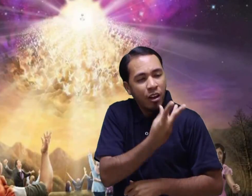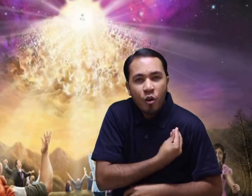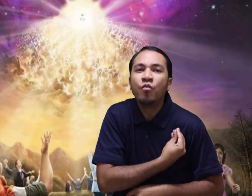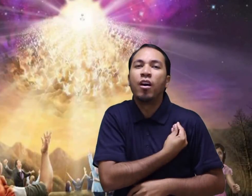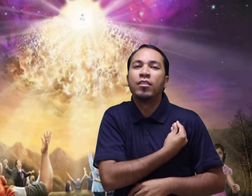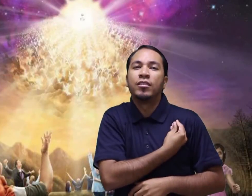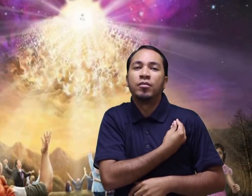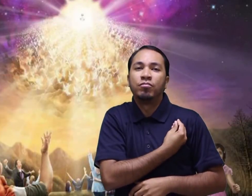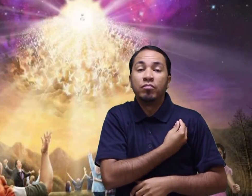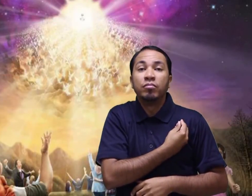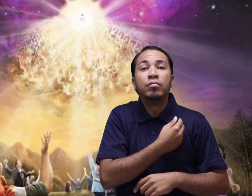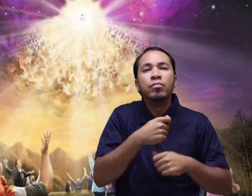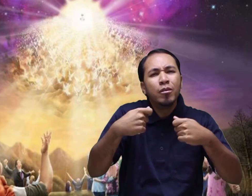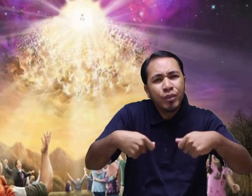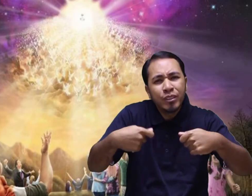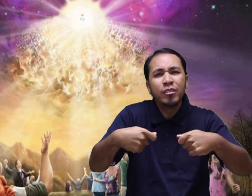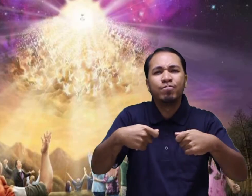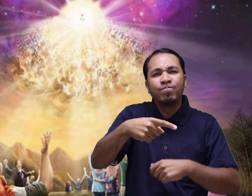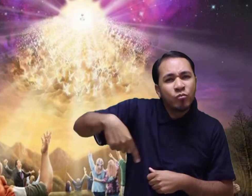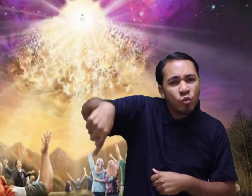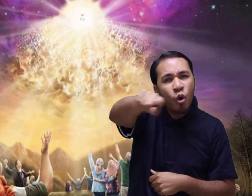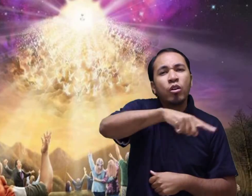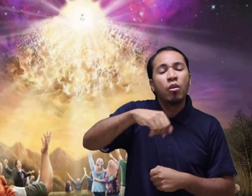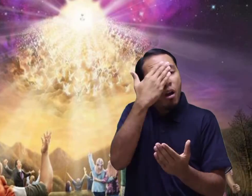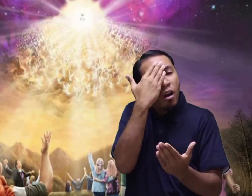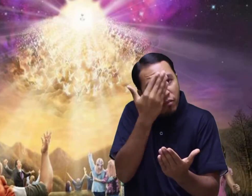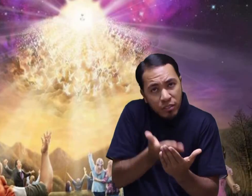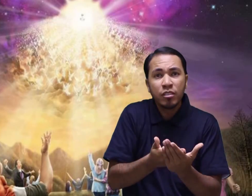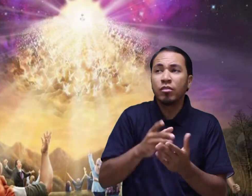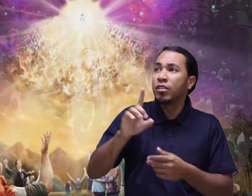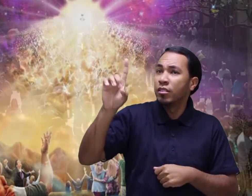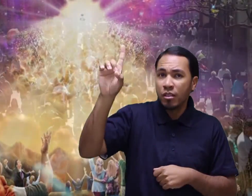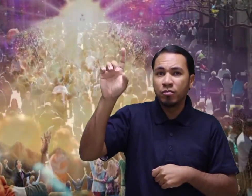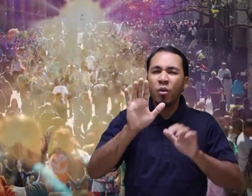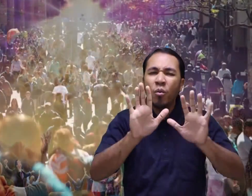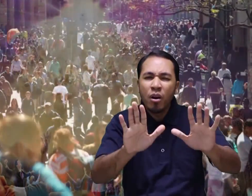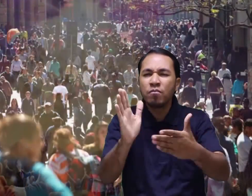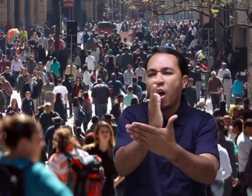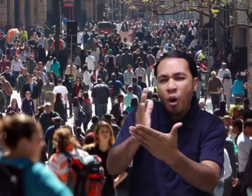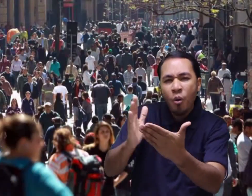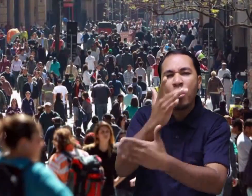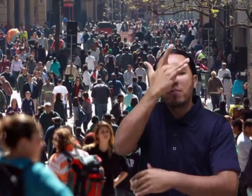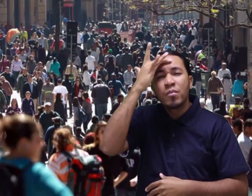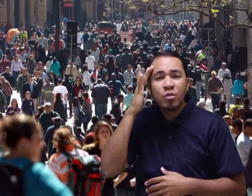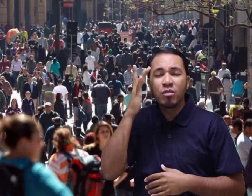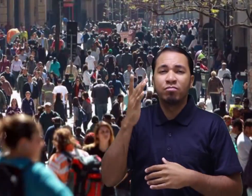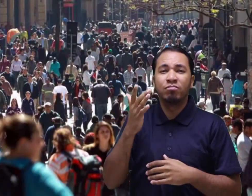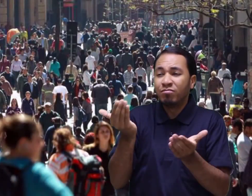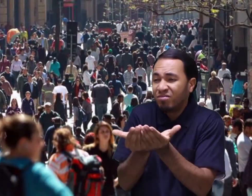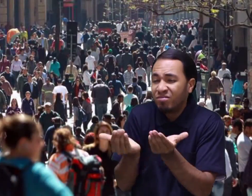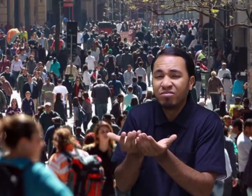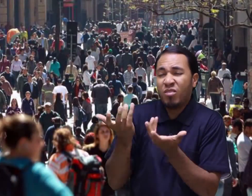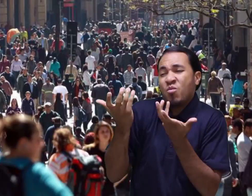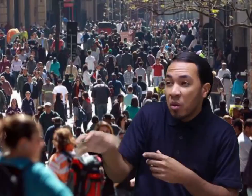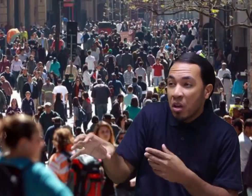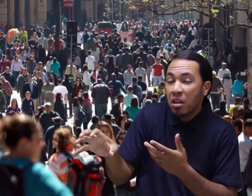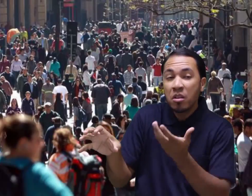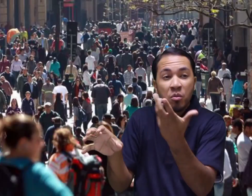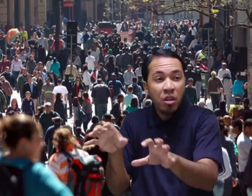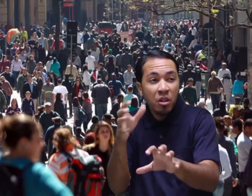para ter um crescimento espiritual. Nós precisamos confiar em Deus. Existem pessoas que não querem ser